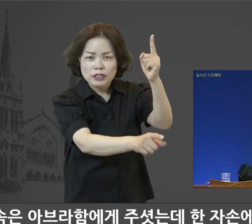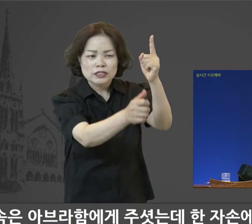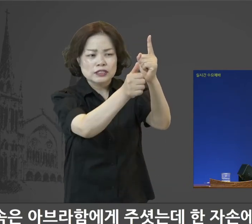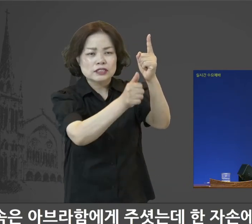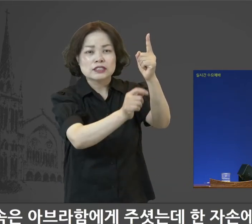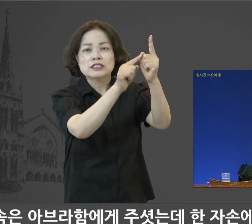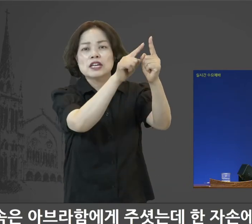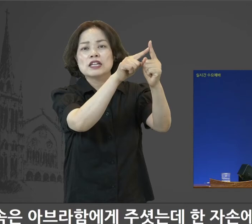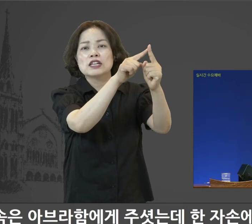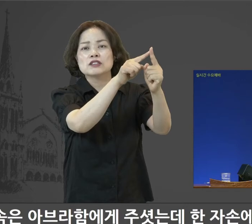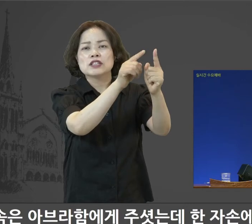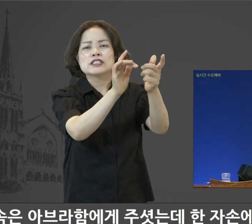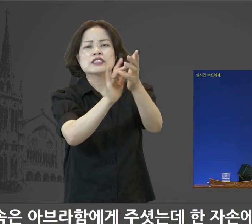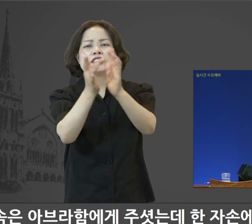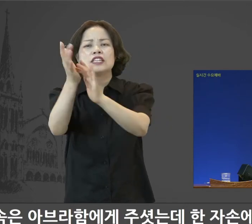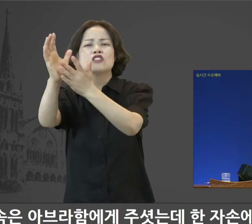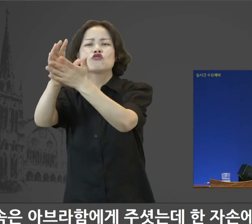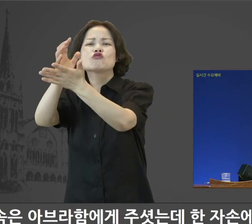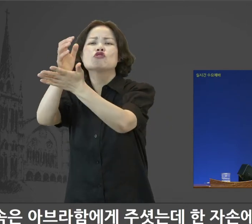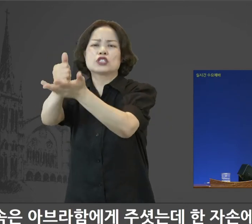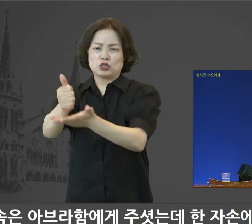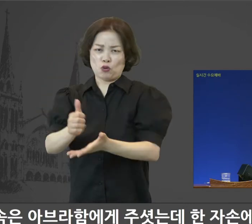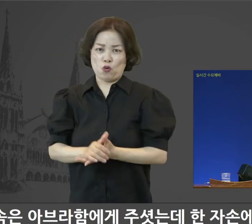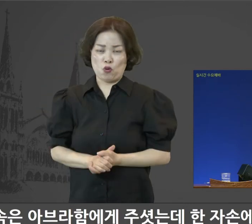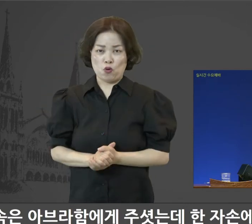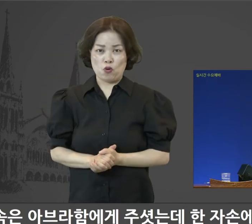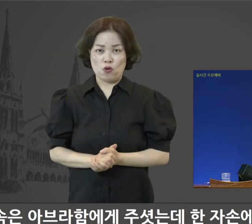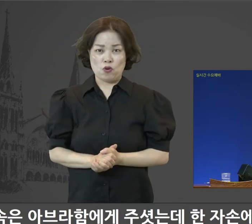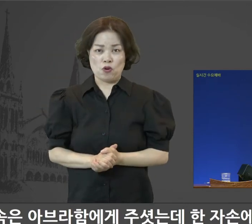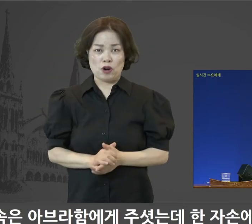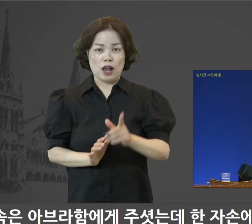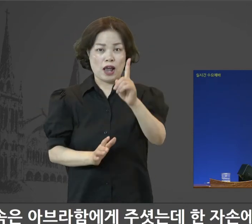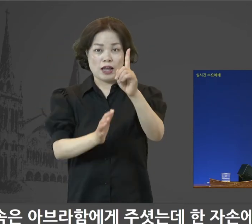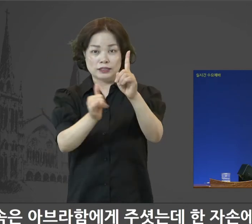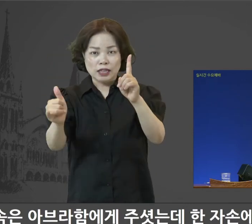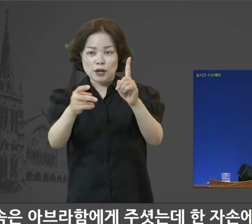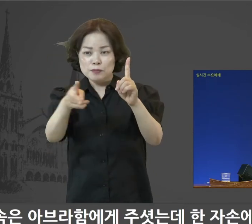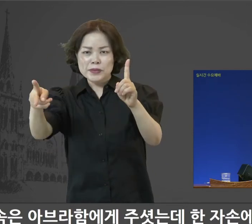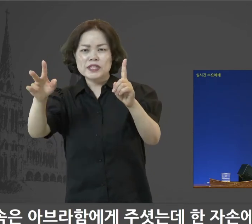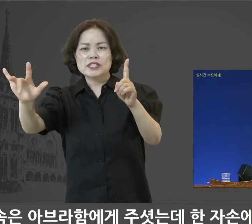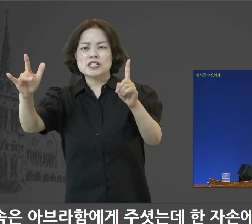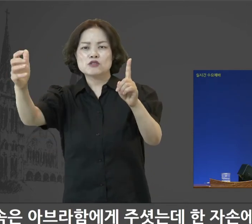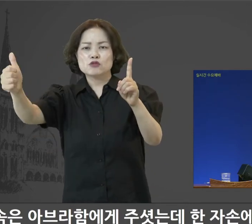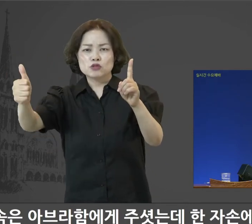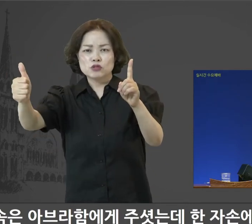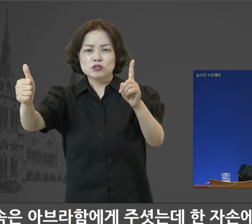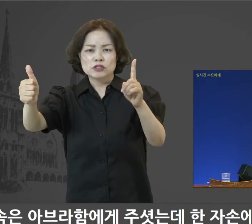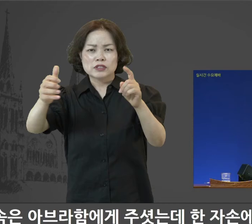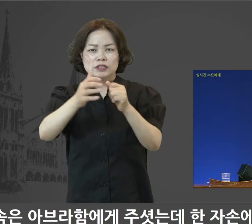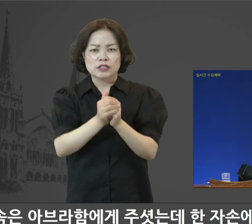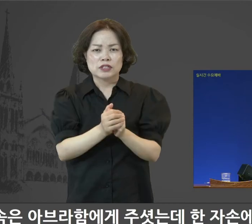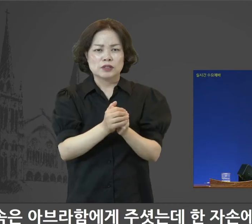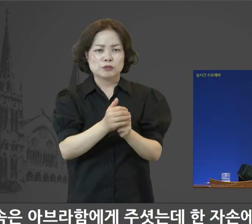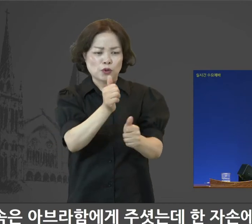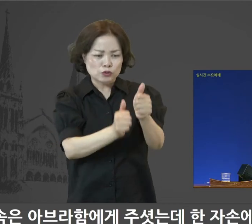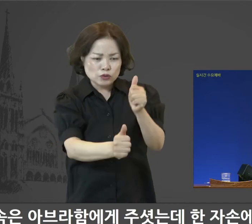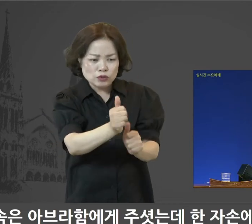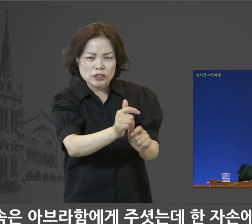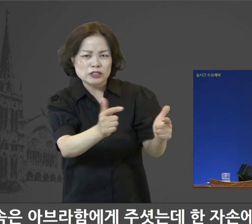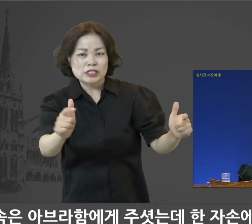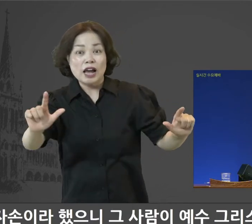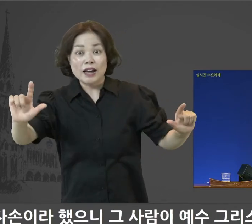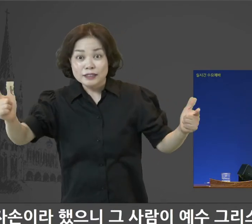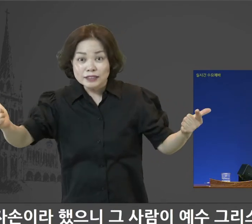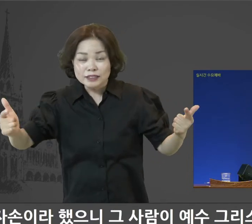사람이 바로 예수 그리스도다라고 이야기하고 있습니다. 씨들, 스페르마타, 복수가